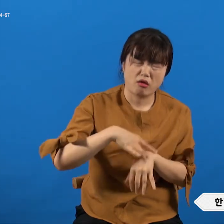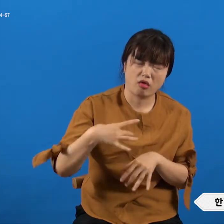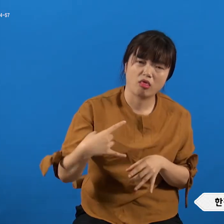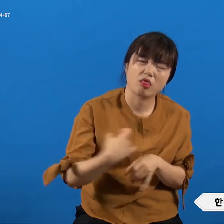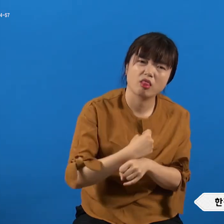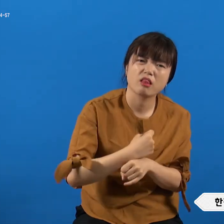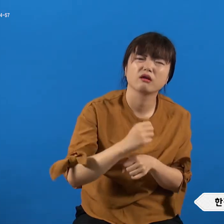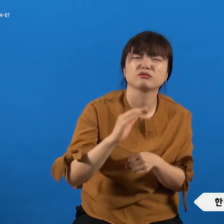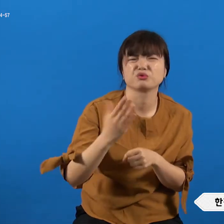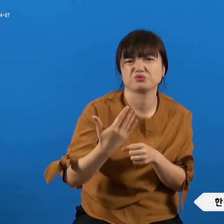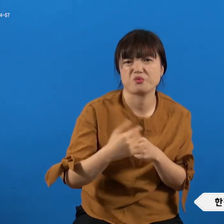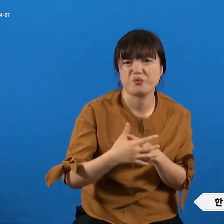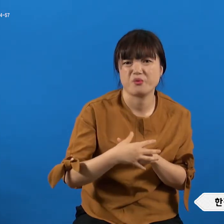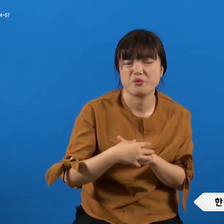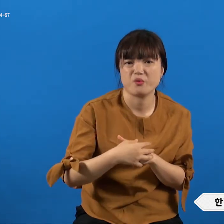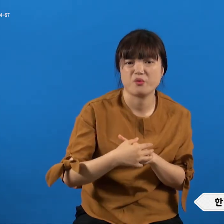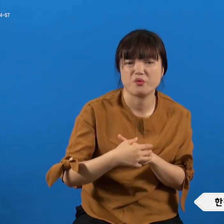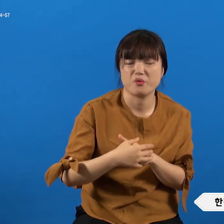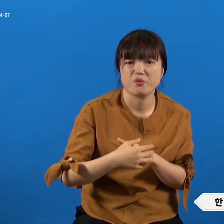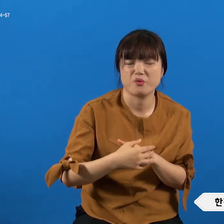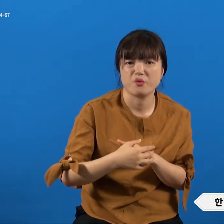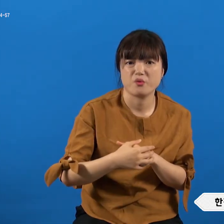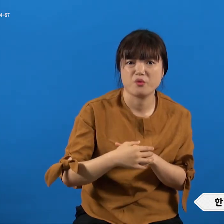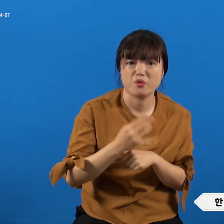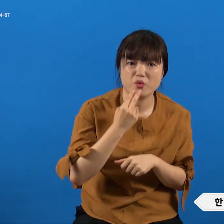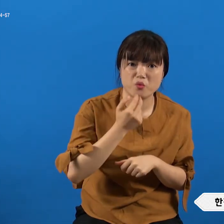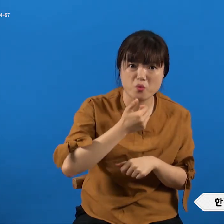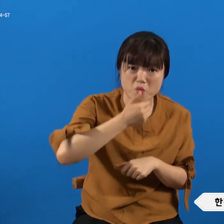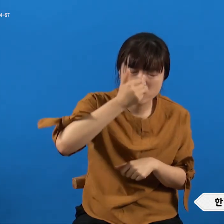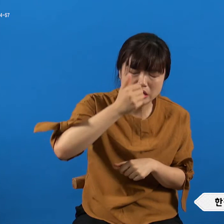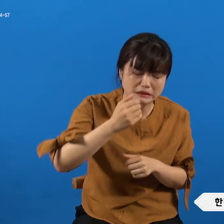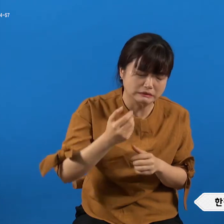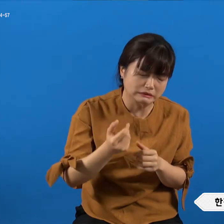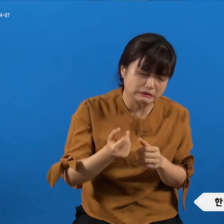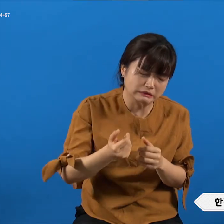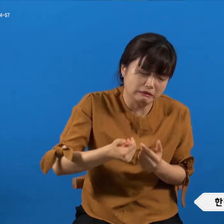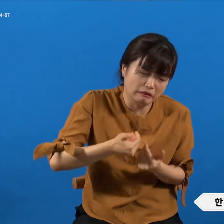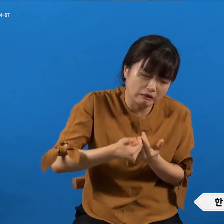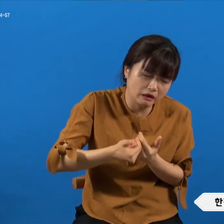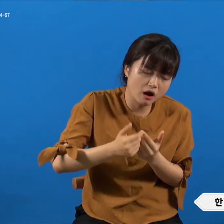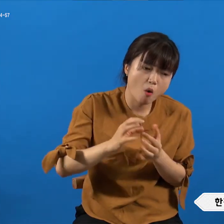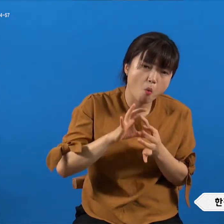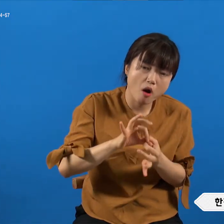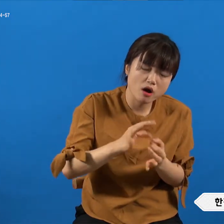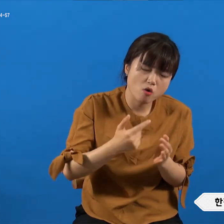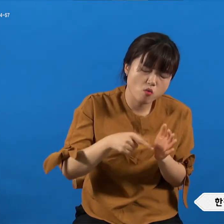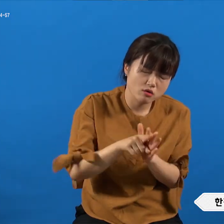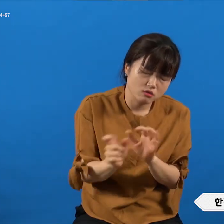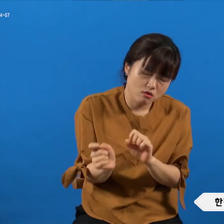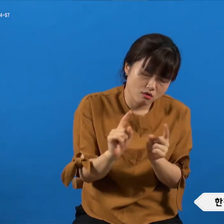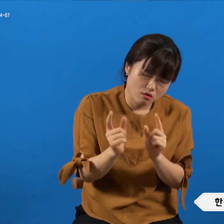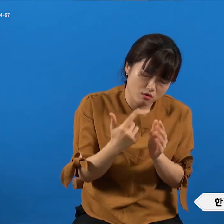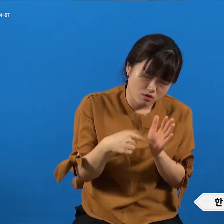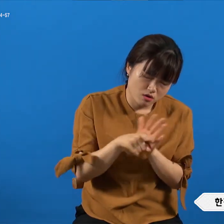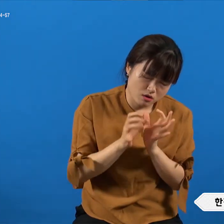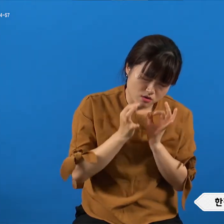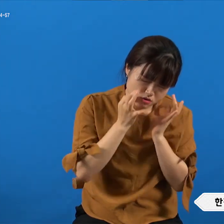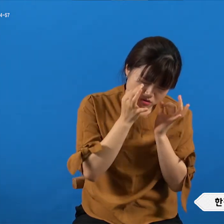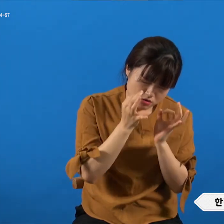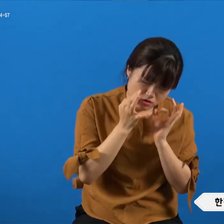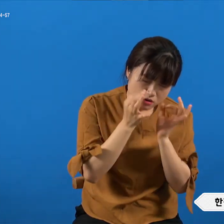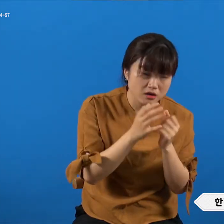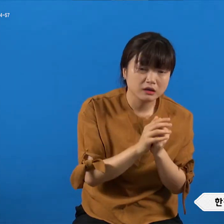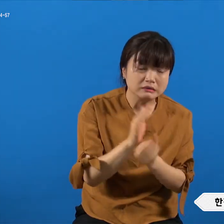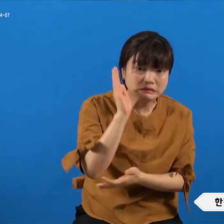완전히 등을 돌리게 되었습니다. 요셉이 그 깨어진 관계를 회복하려고 무진 애를 씁니다.